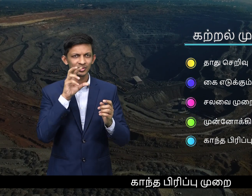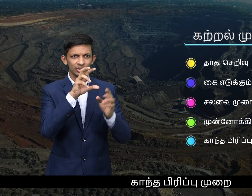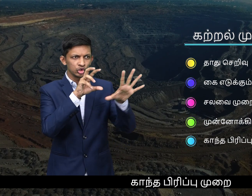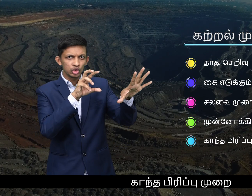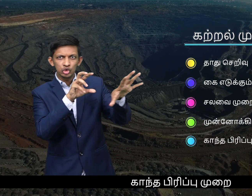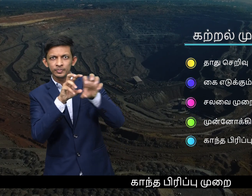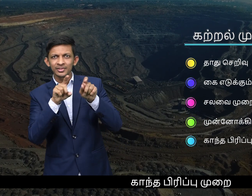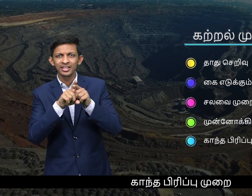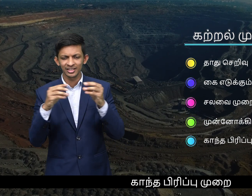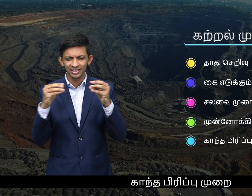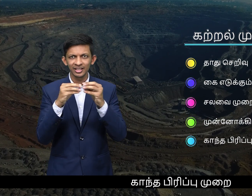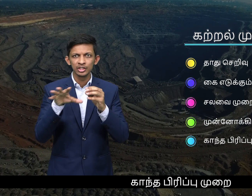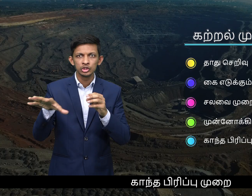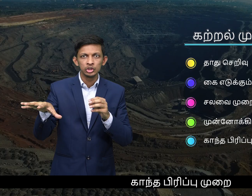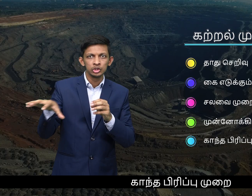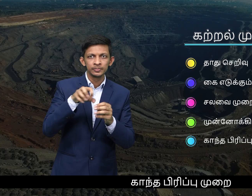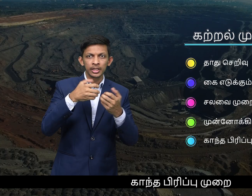காந்த பிரிப்பு முறை.